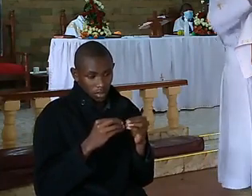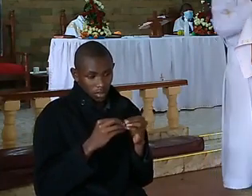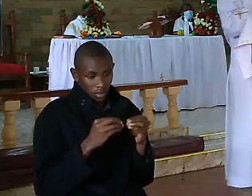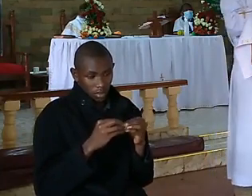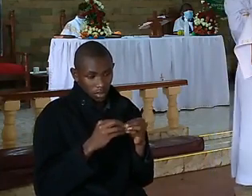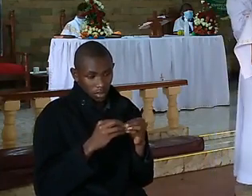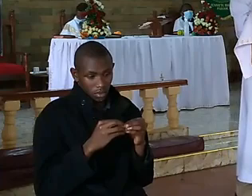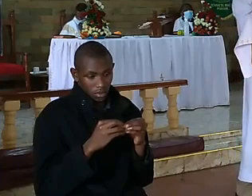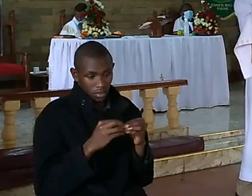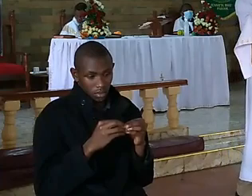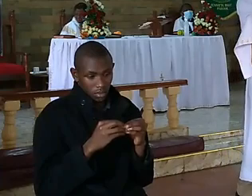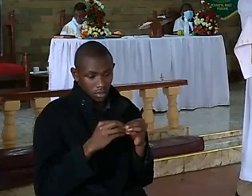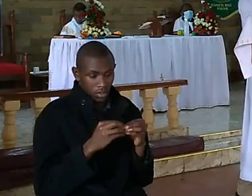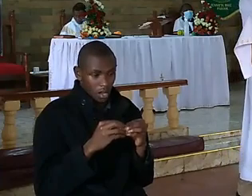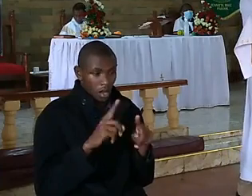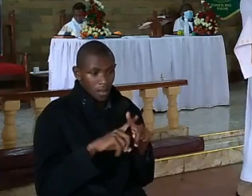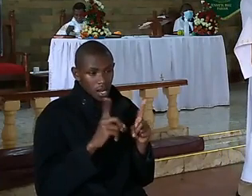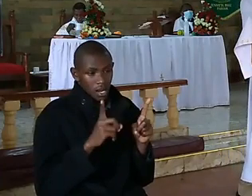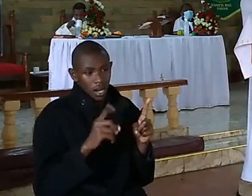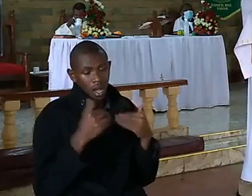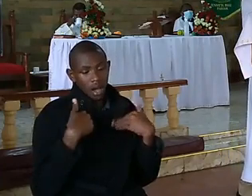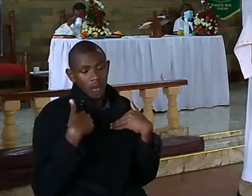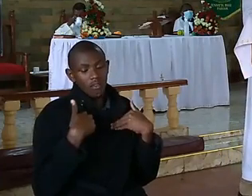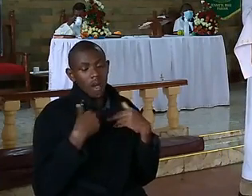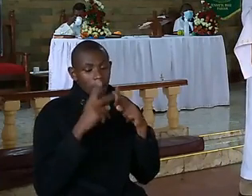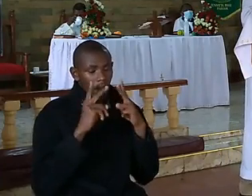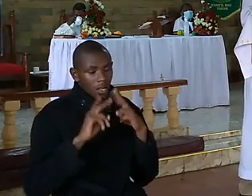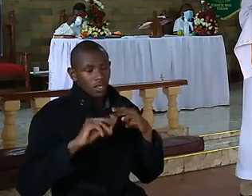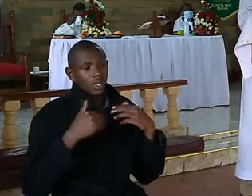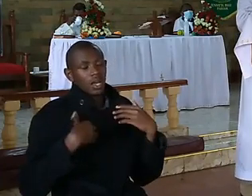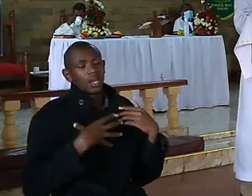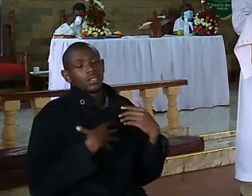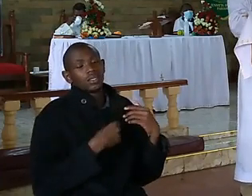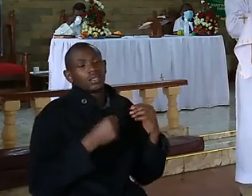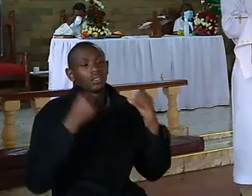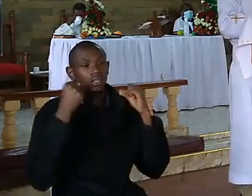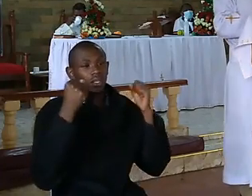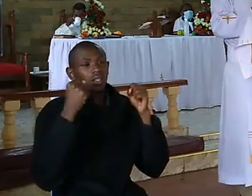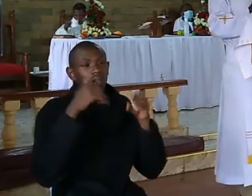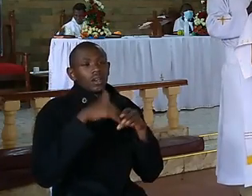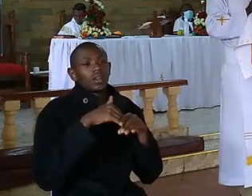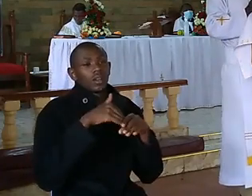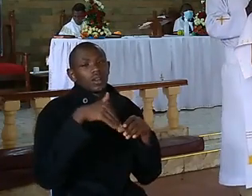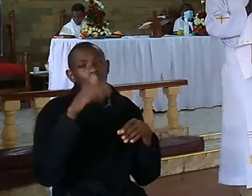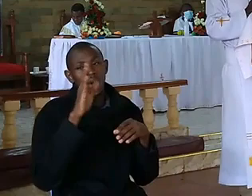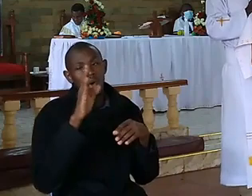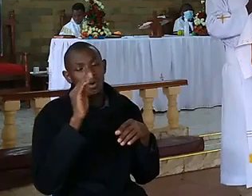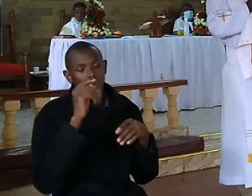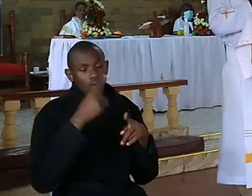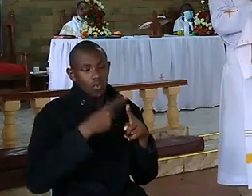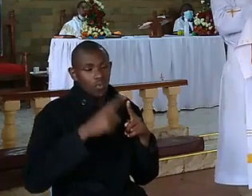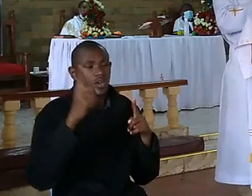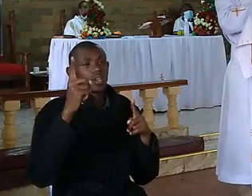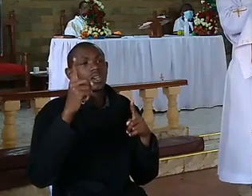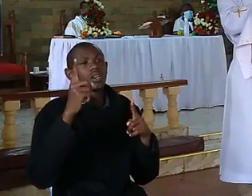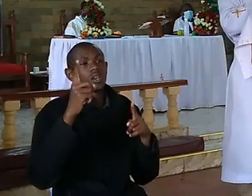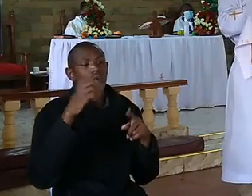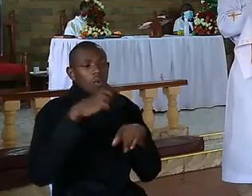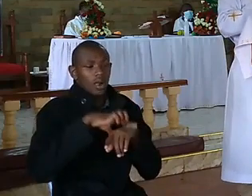mangĩmũrĩria no nĩ atĩrĩrĩ gĩai na thayũ na mũgĩe na hinya thĩinĩ wakwa niĩ nĩ ndatoria no na inyuĩ nĩ